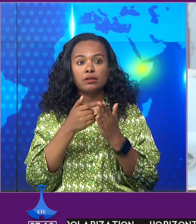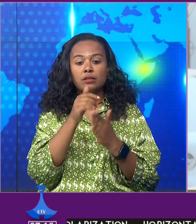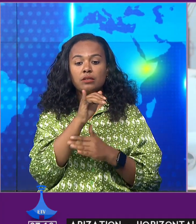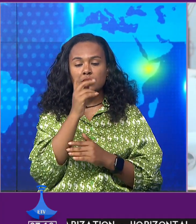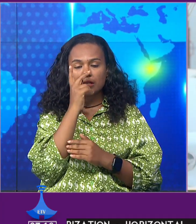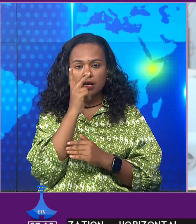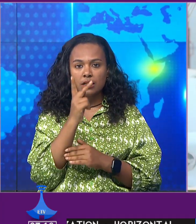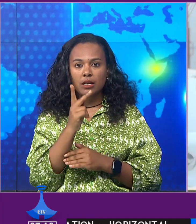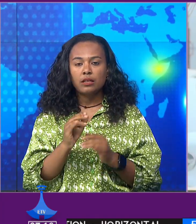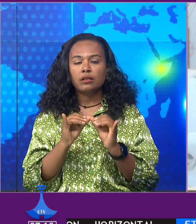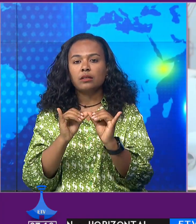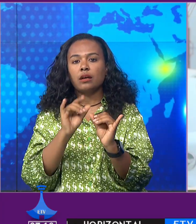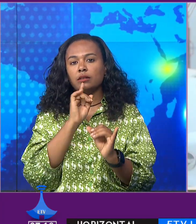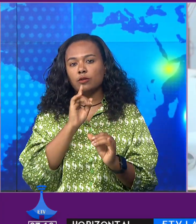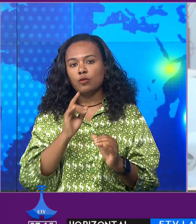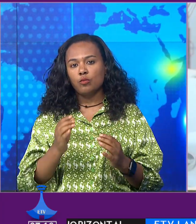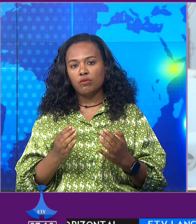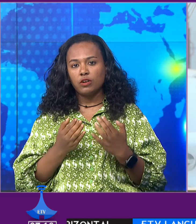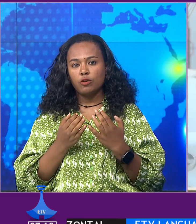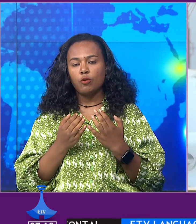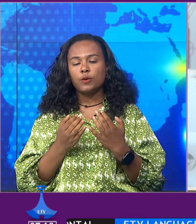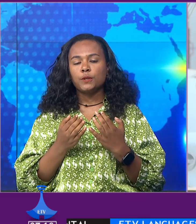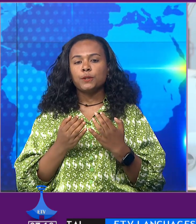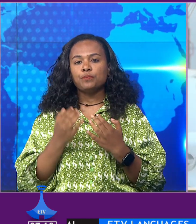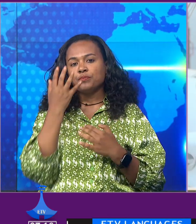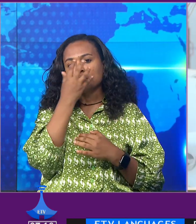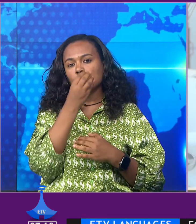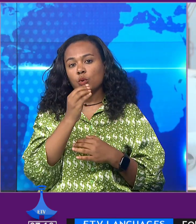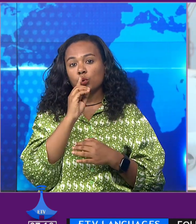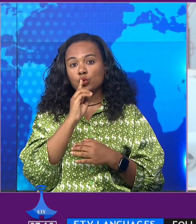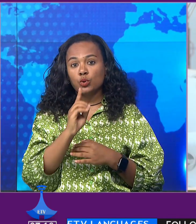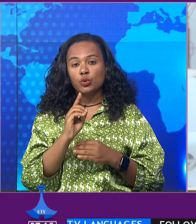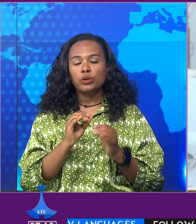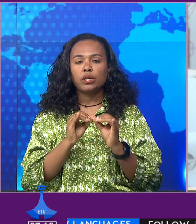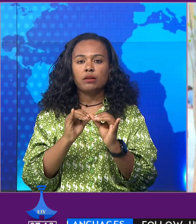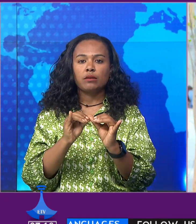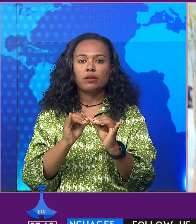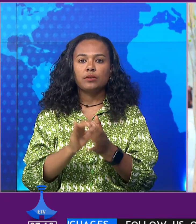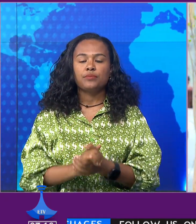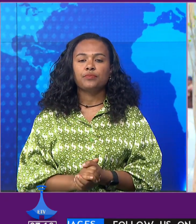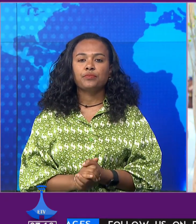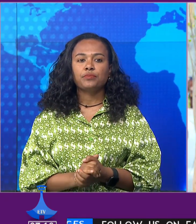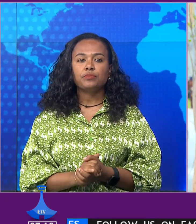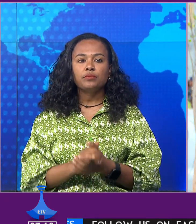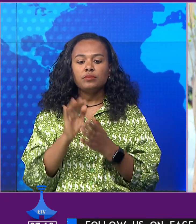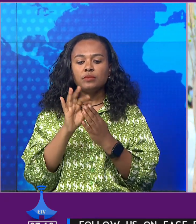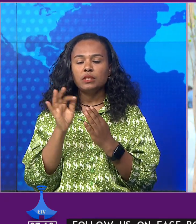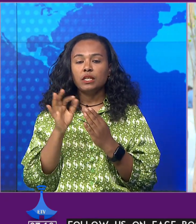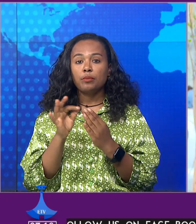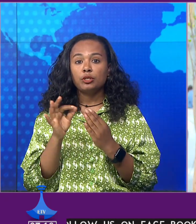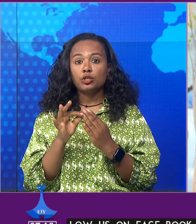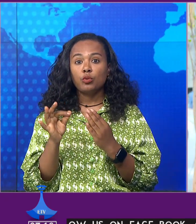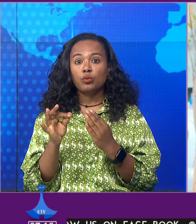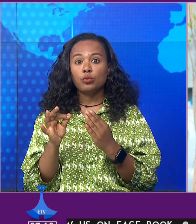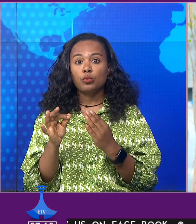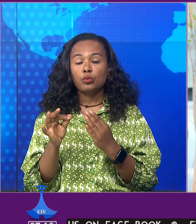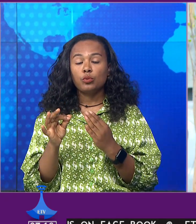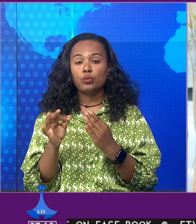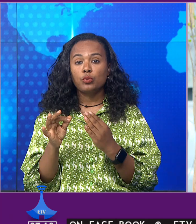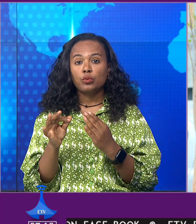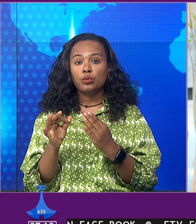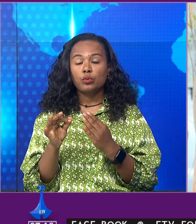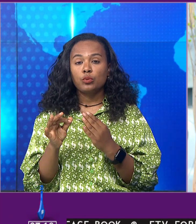እንዳየናት እንድትቀጥል ነው የምንፈልገው። ቆንጆ ነው ይቀጥለው ምንድነው ከምርጫው